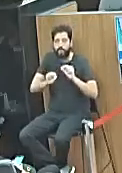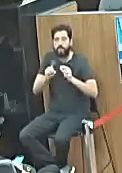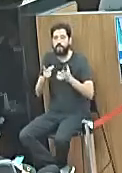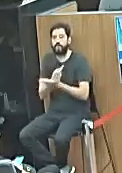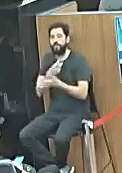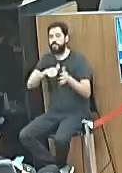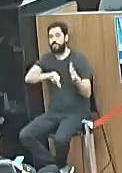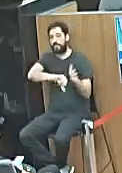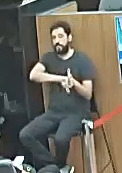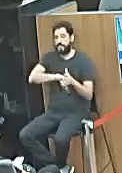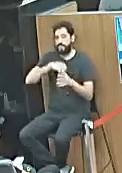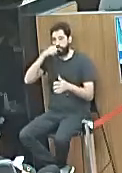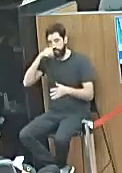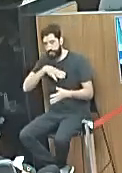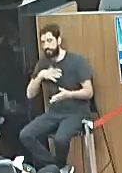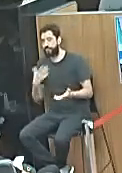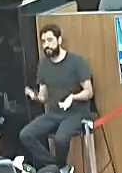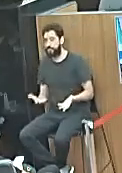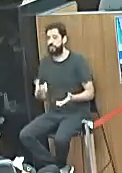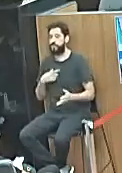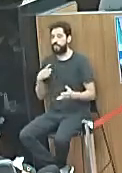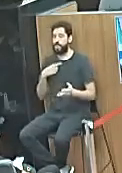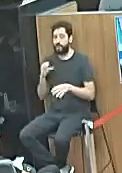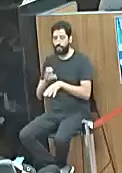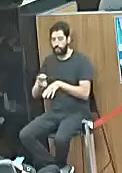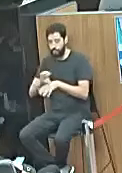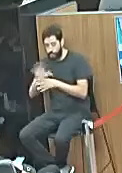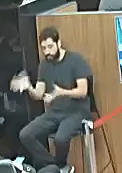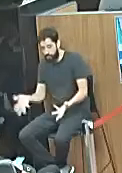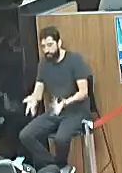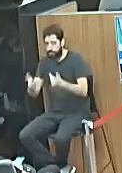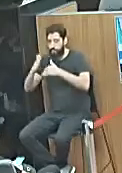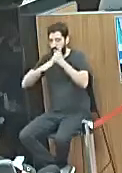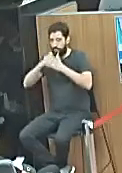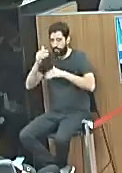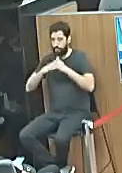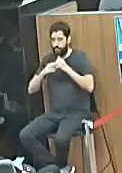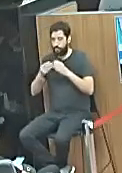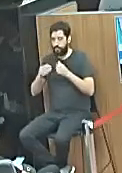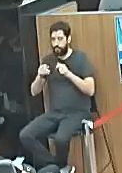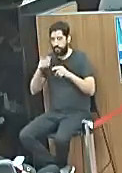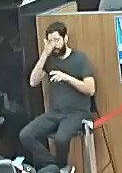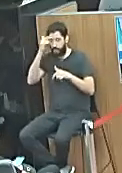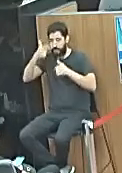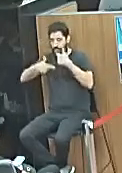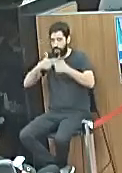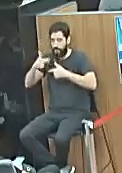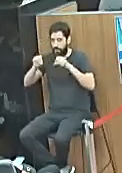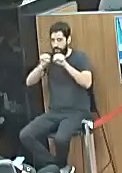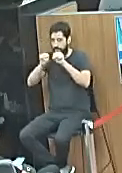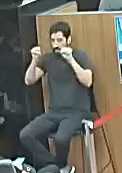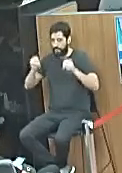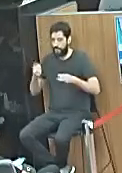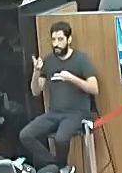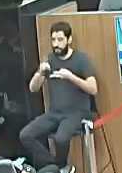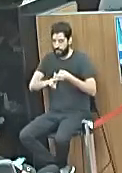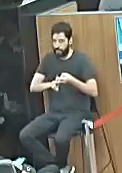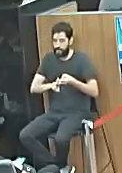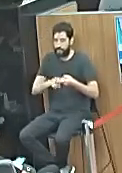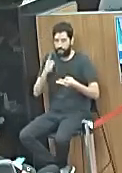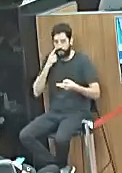cursos de qualificação profissional para pessoas egressas do sistema prisional e em cumprimento de alternativas penais